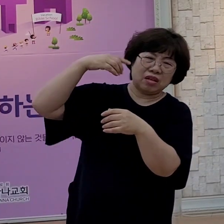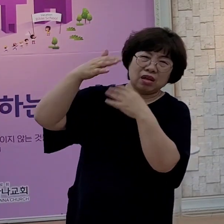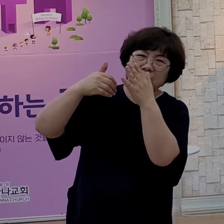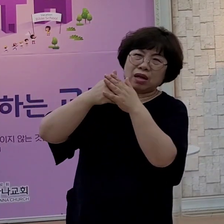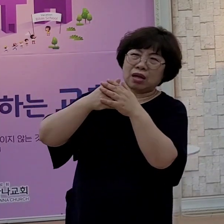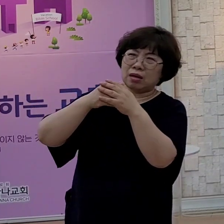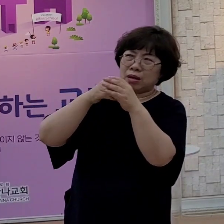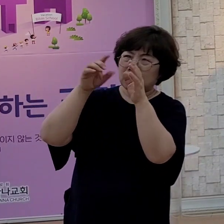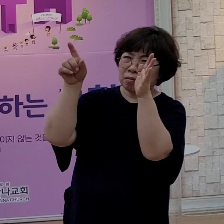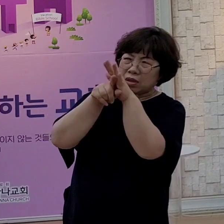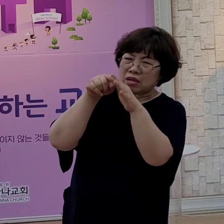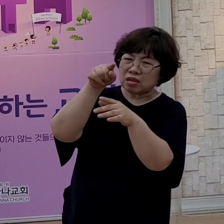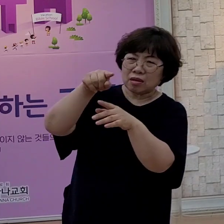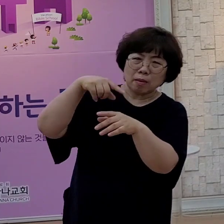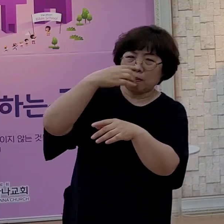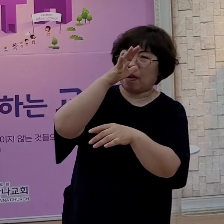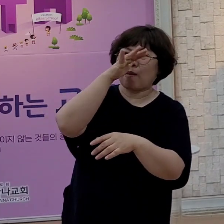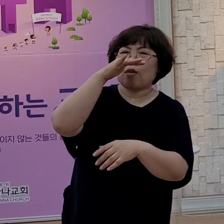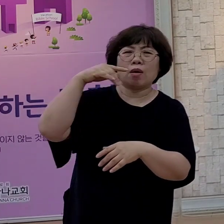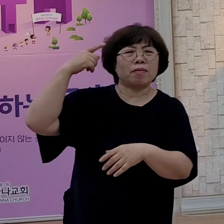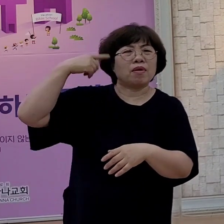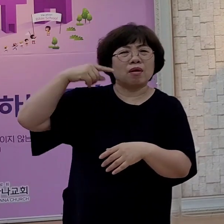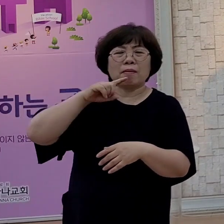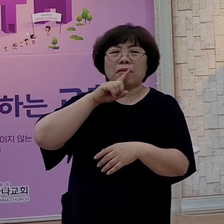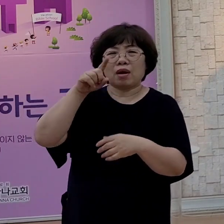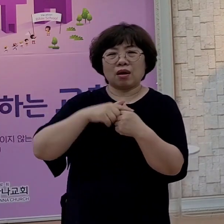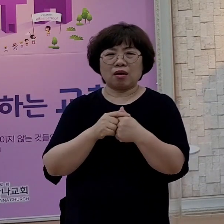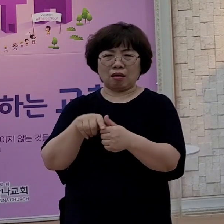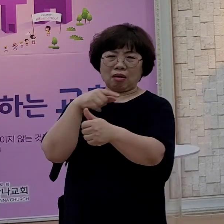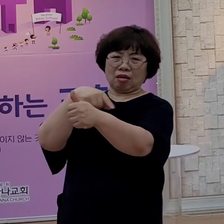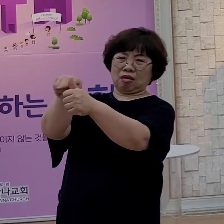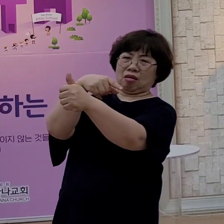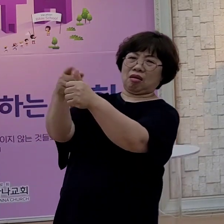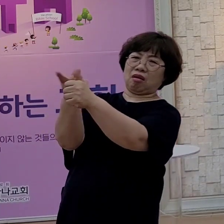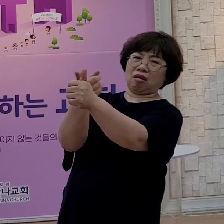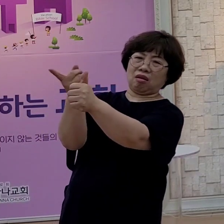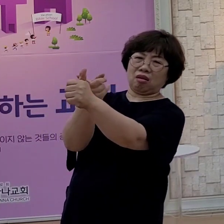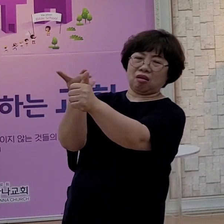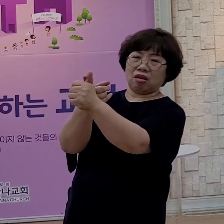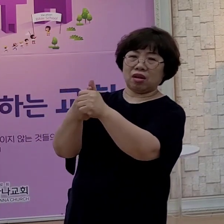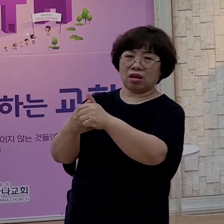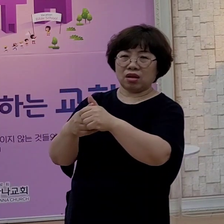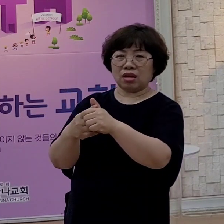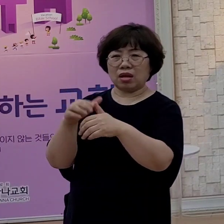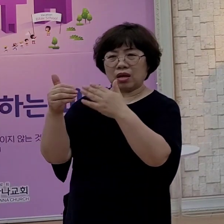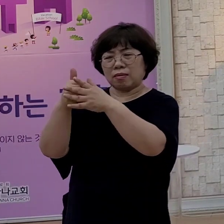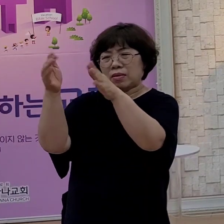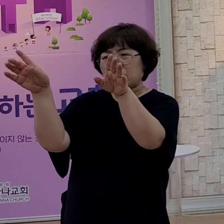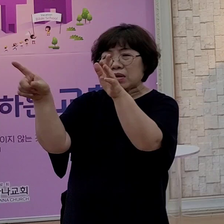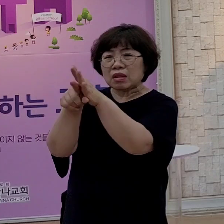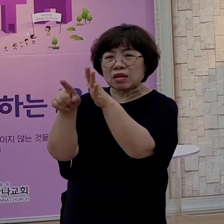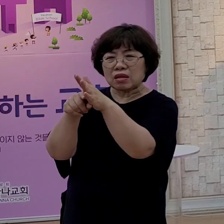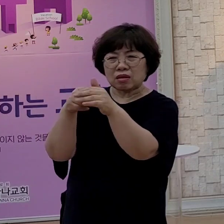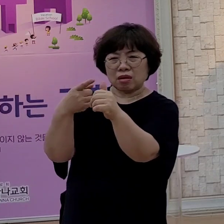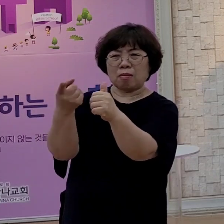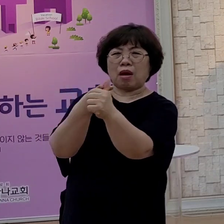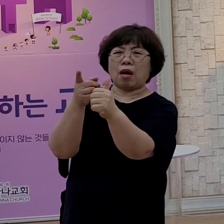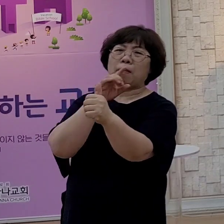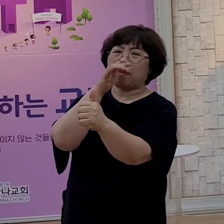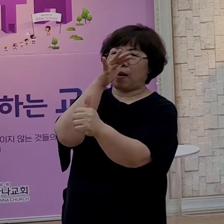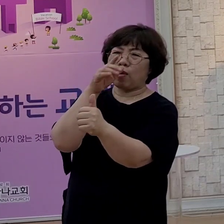해봐라. 별 얘기를 다 하면서 조롱합니다. 아이고 이 시대에 무슨 하나님을 믿냐고 저 바보 같은 게.